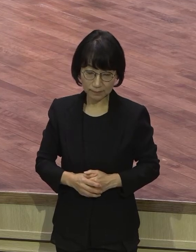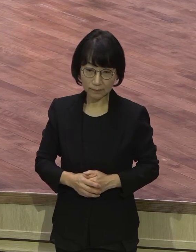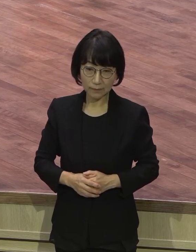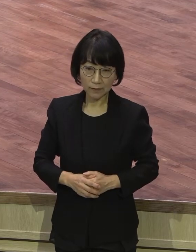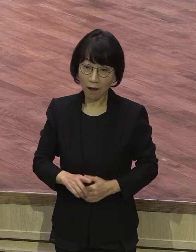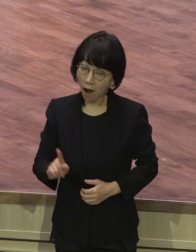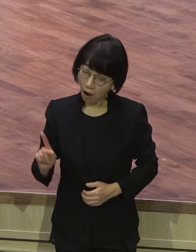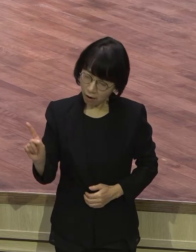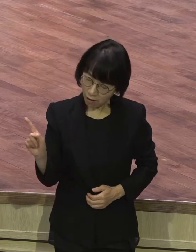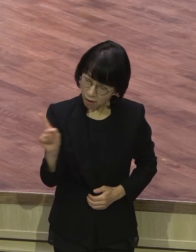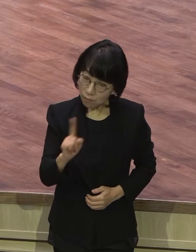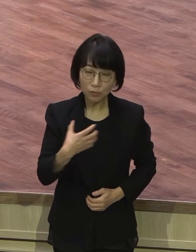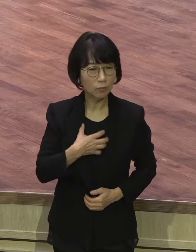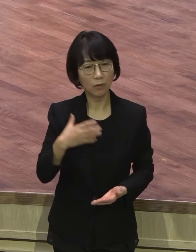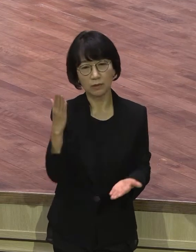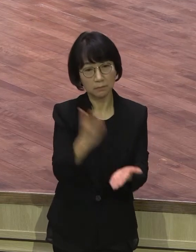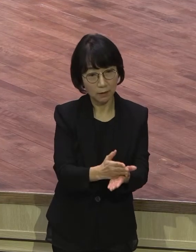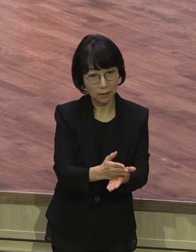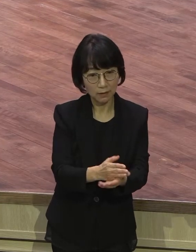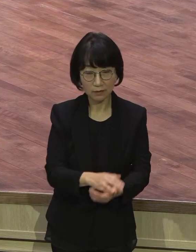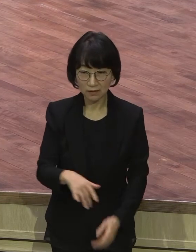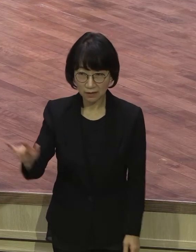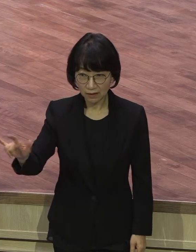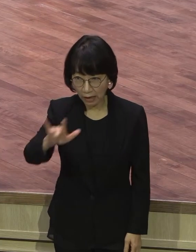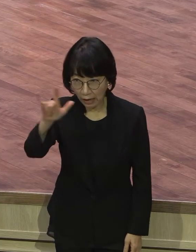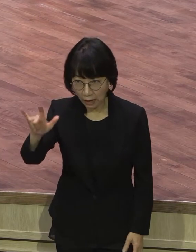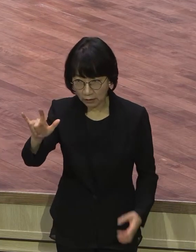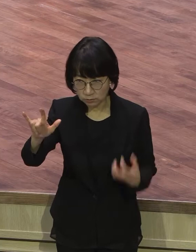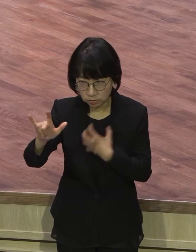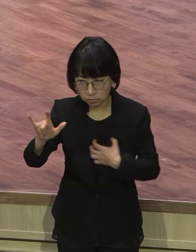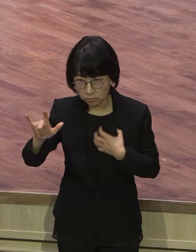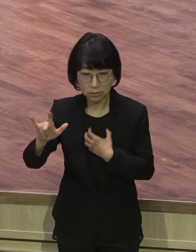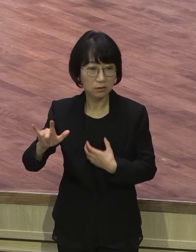아무것도 의미하지 말고 코로나19가 문제되지 않는다는 얘기예요.